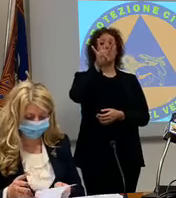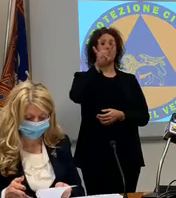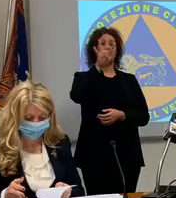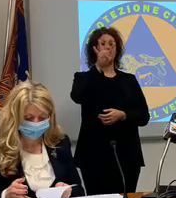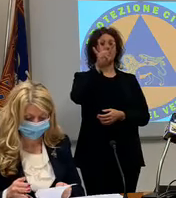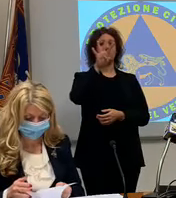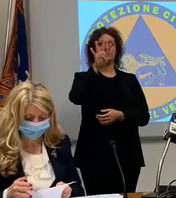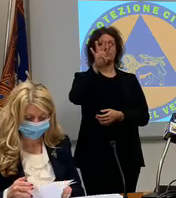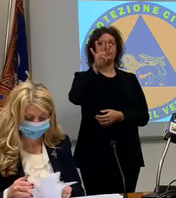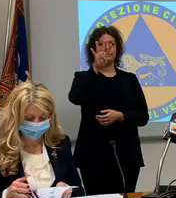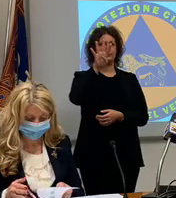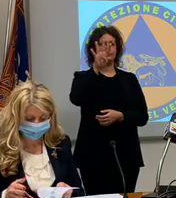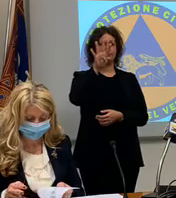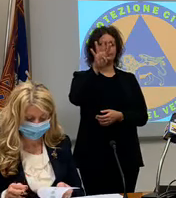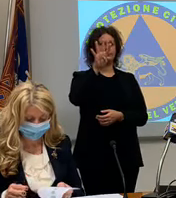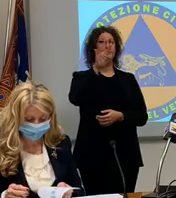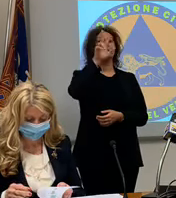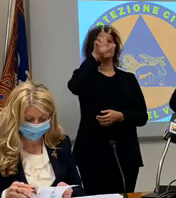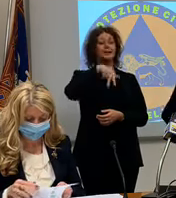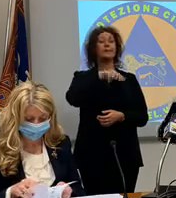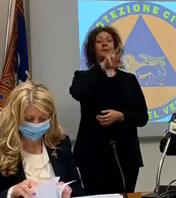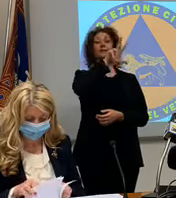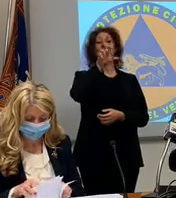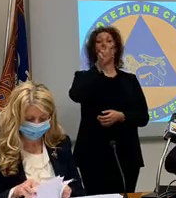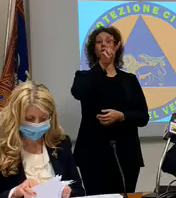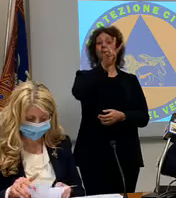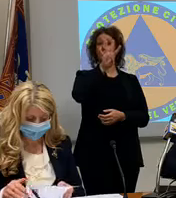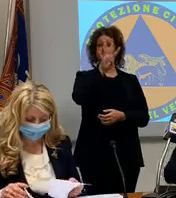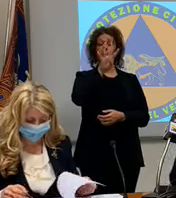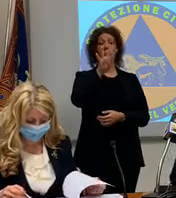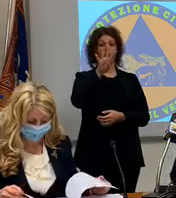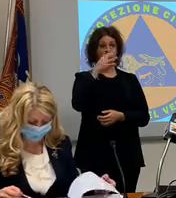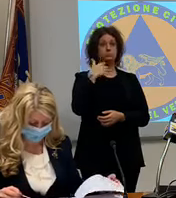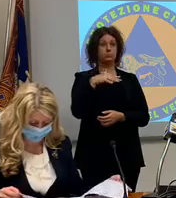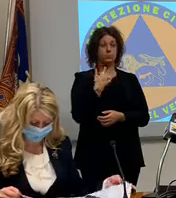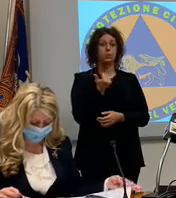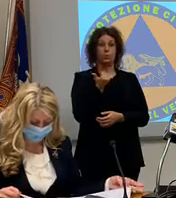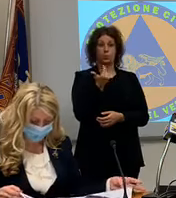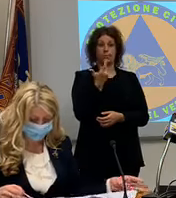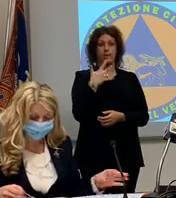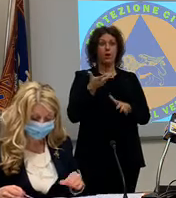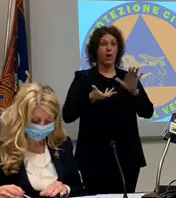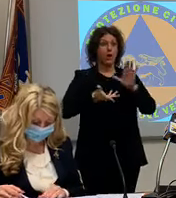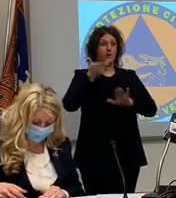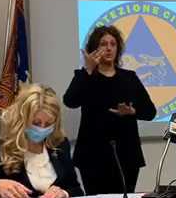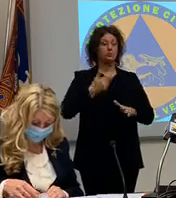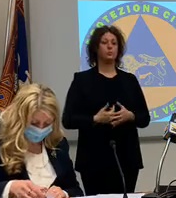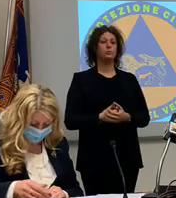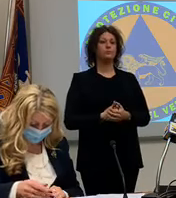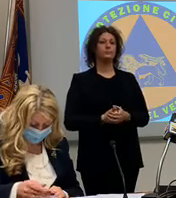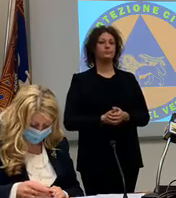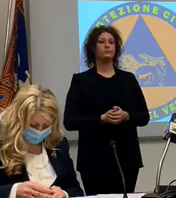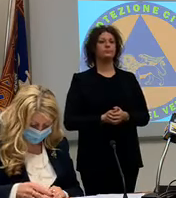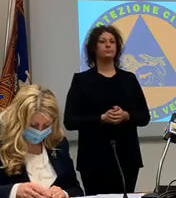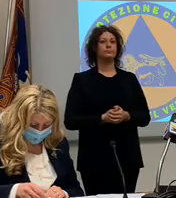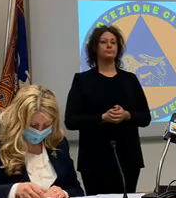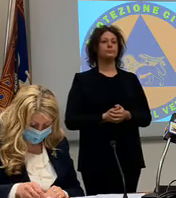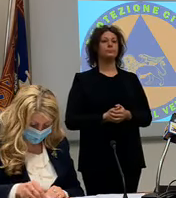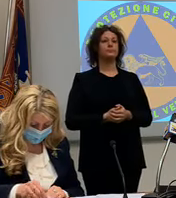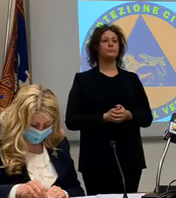ingegnere se ricorda giusto 3324 è un numero importante Cioè voi Considerate che sono